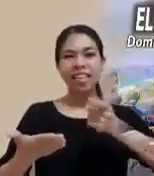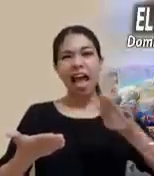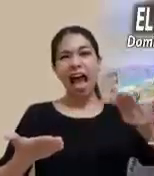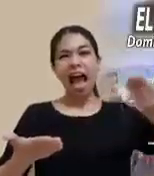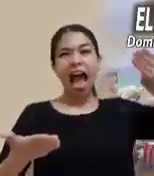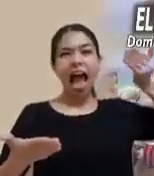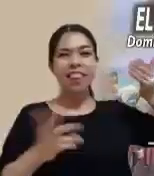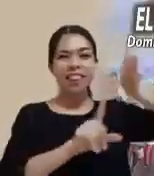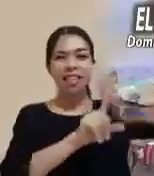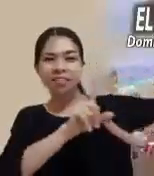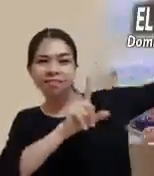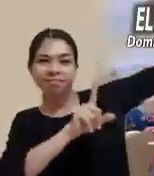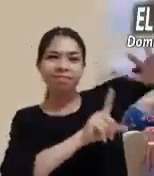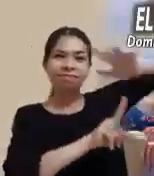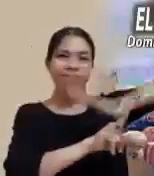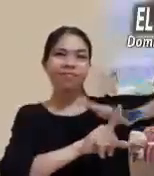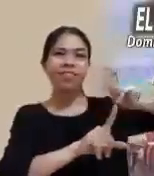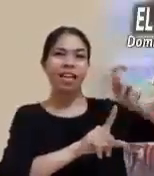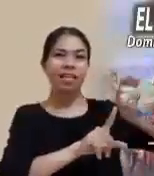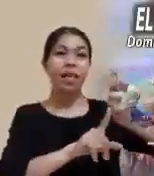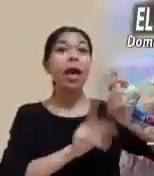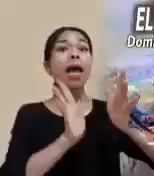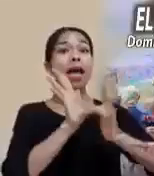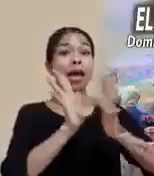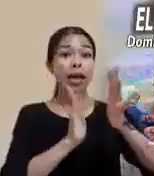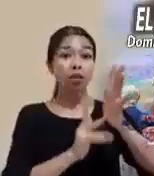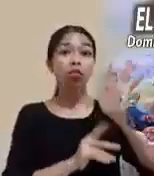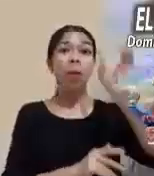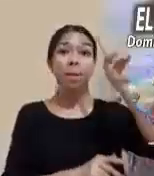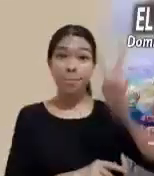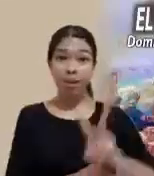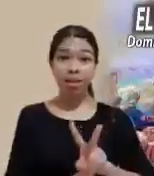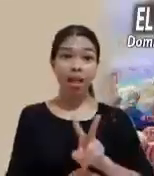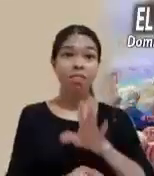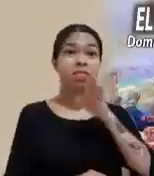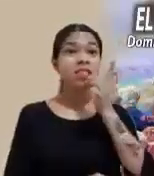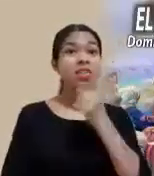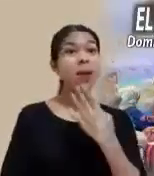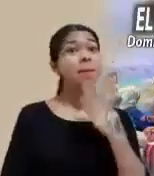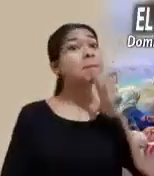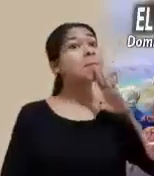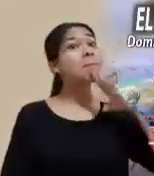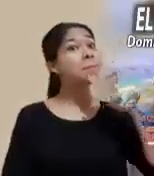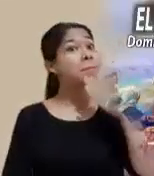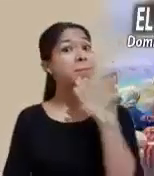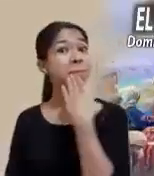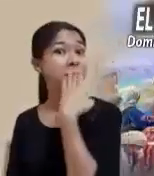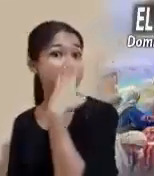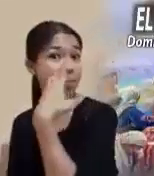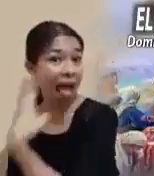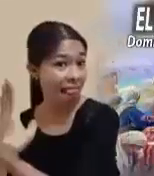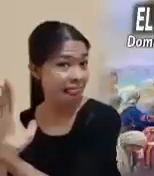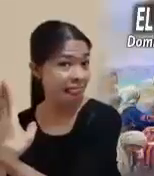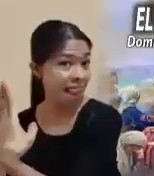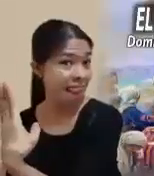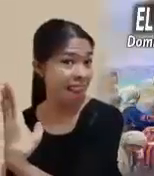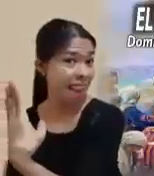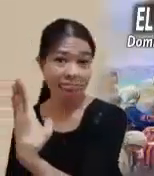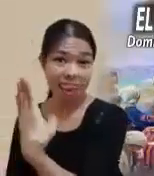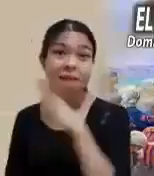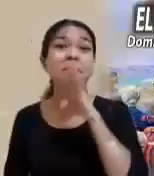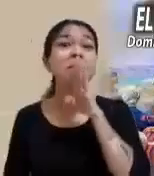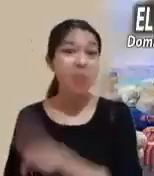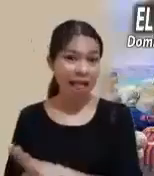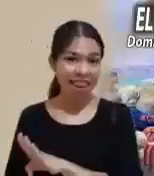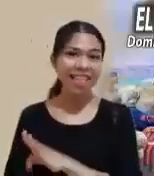contexto, encontramos una durísima crítica al dinero que es llamado injusto. Y su propuesta es: con